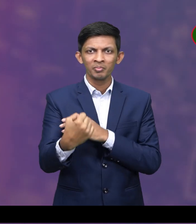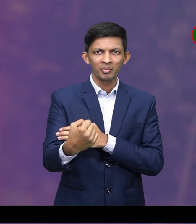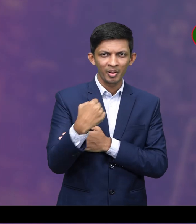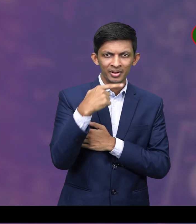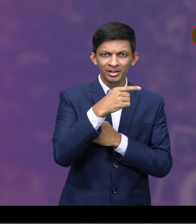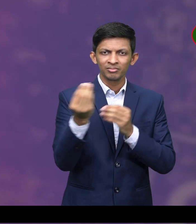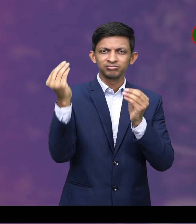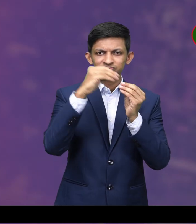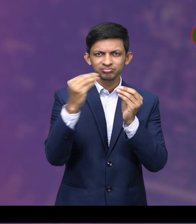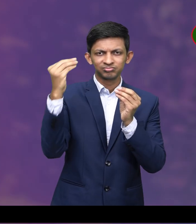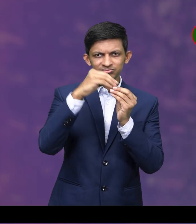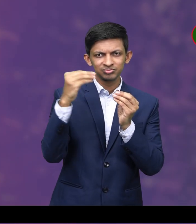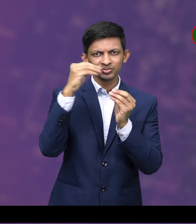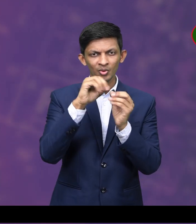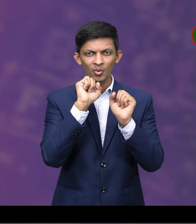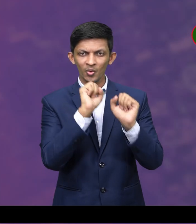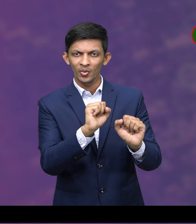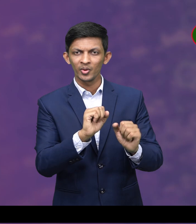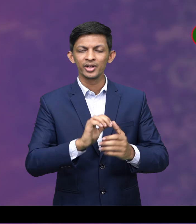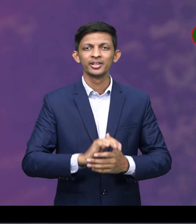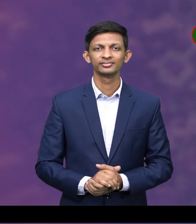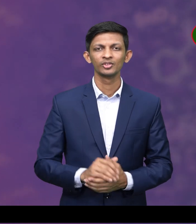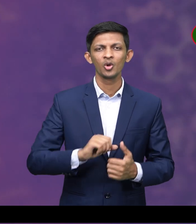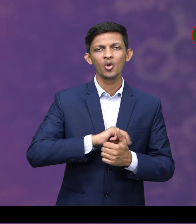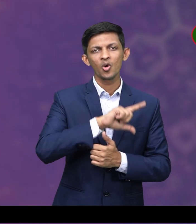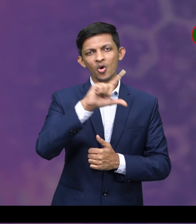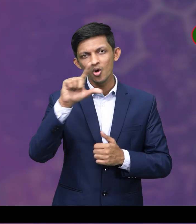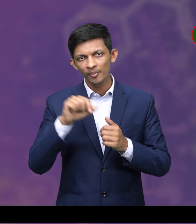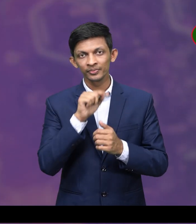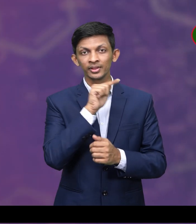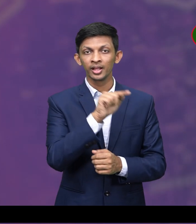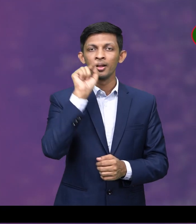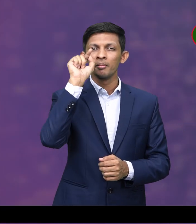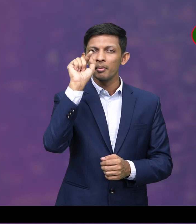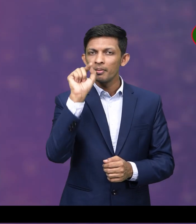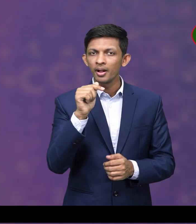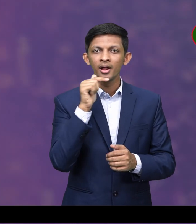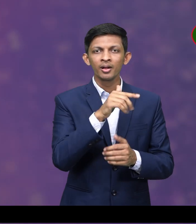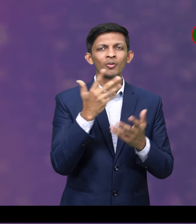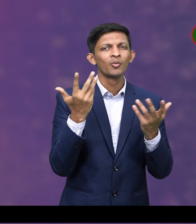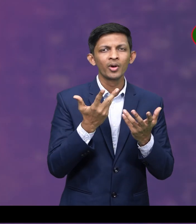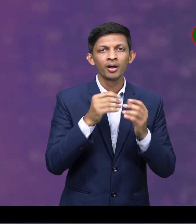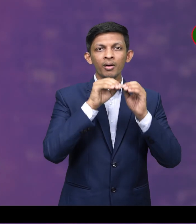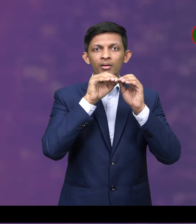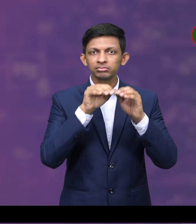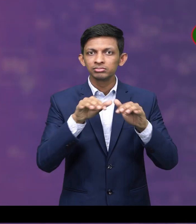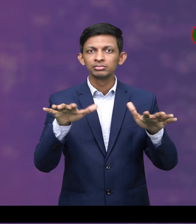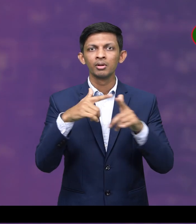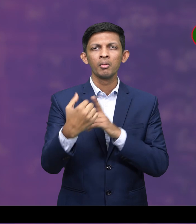లేదా గ్రహించబడిందని చెబుతుంది. అయనీకరణ శక్తిని ప్రభావితం చేసే అన్ని కారకాలు